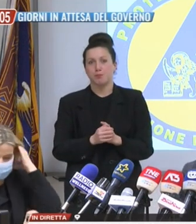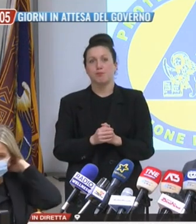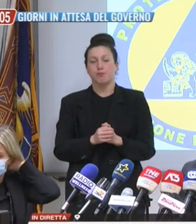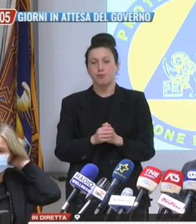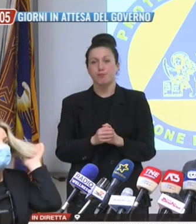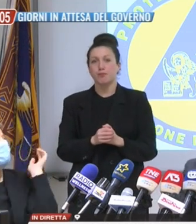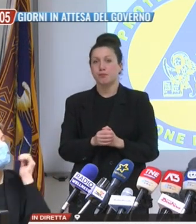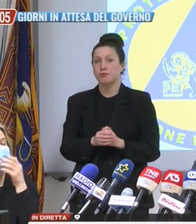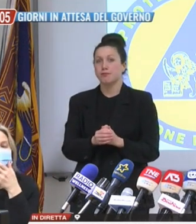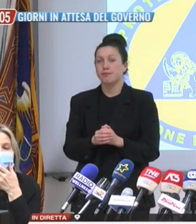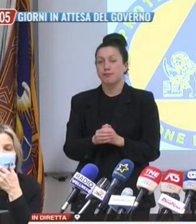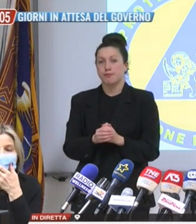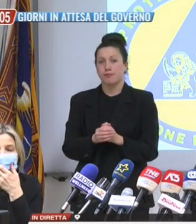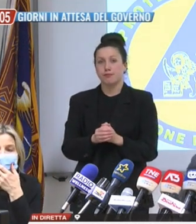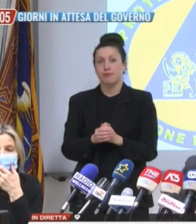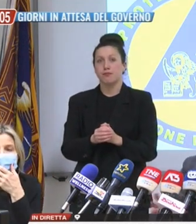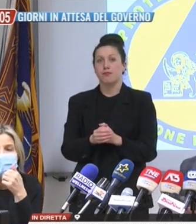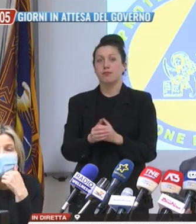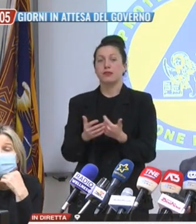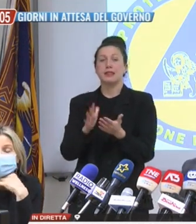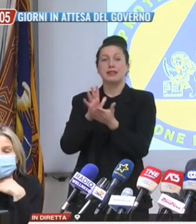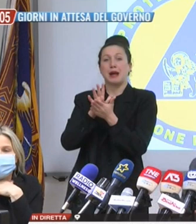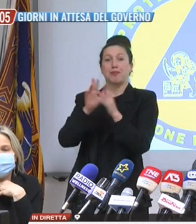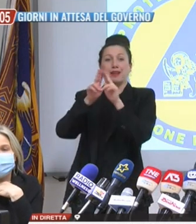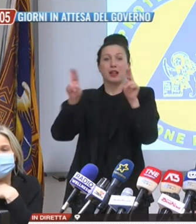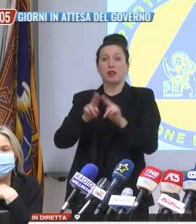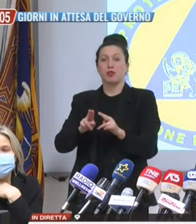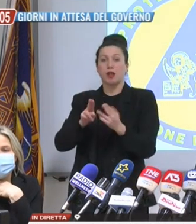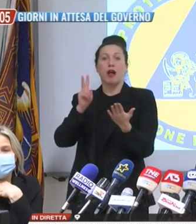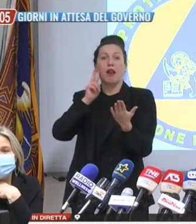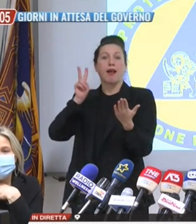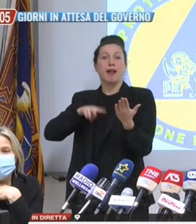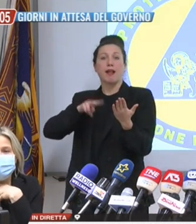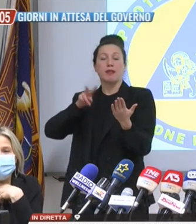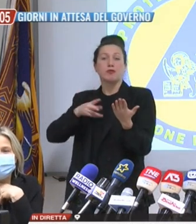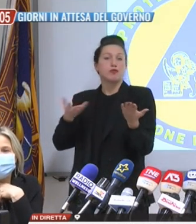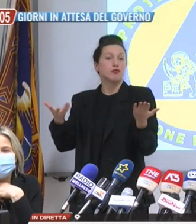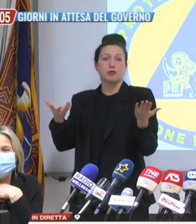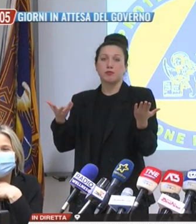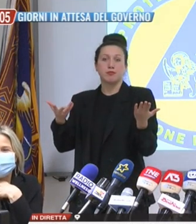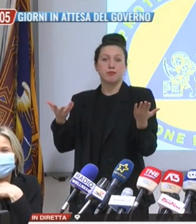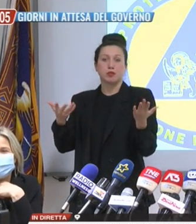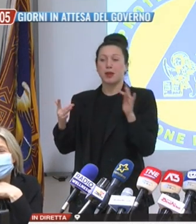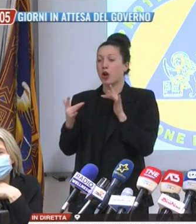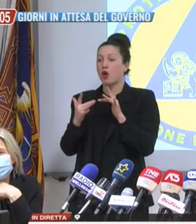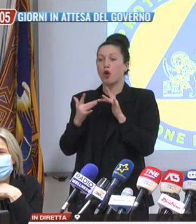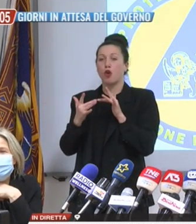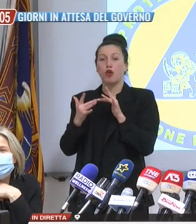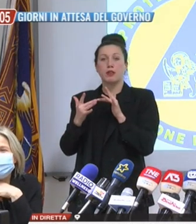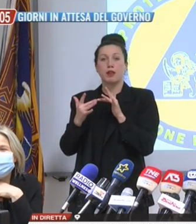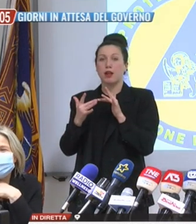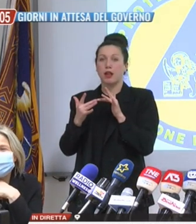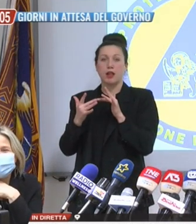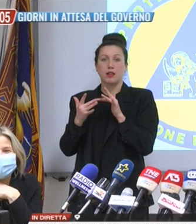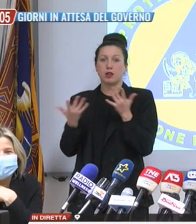stampa, la rassegna internazionale, e insomma, non abbiamo difficoltà mai ad essere contattati col Covid, ci chiamano per tutto.